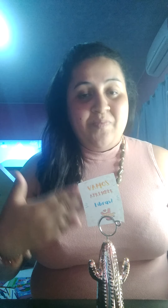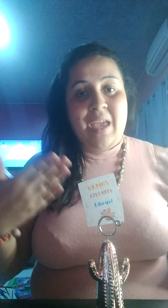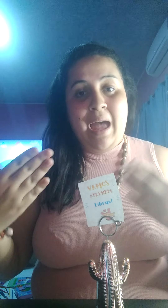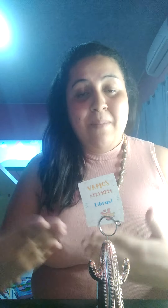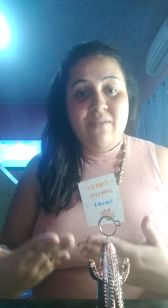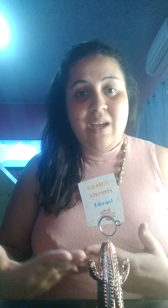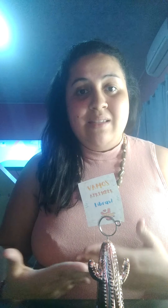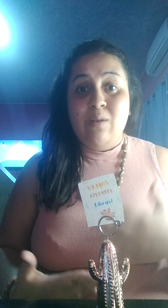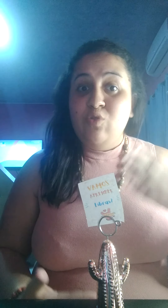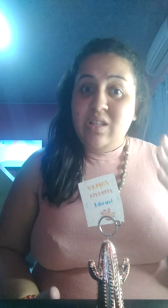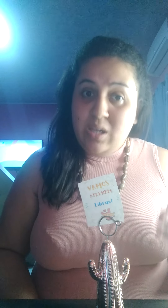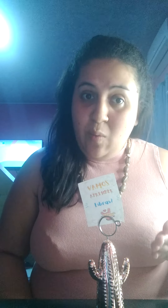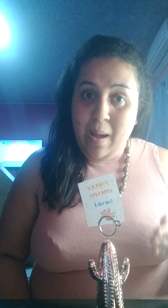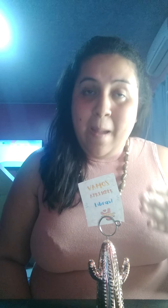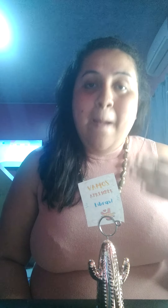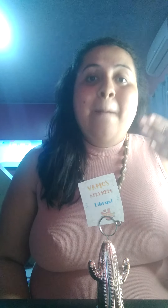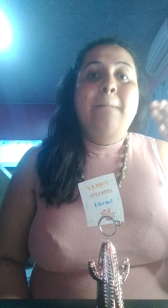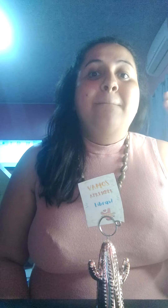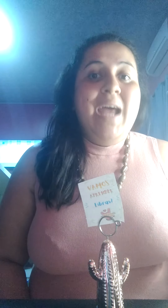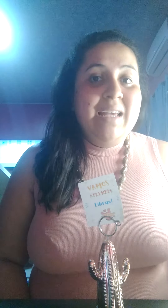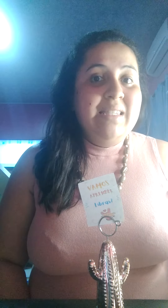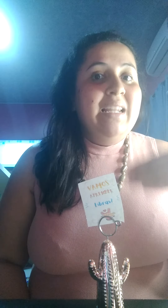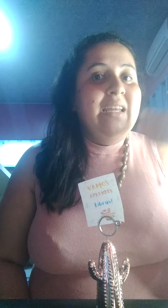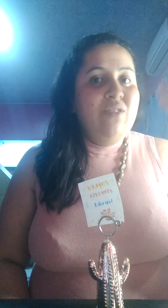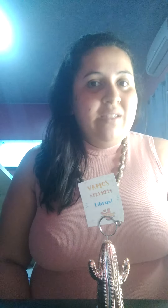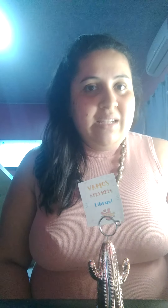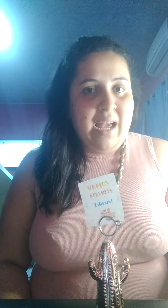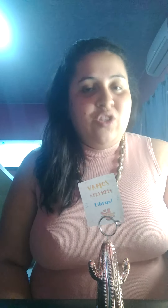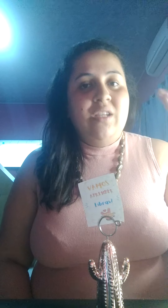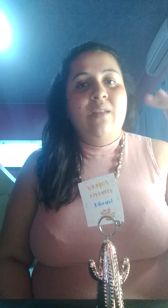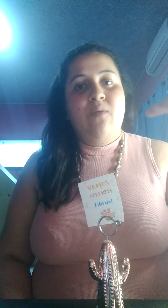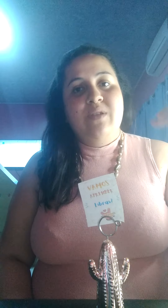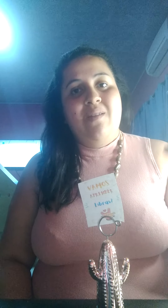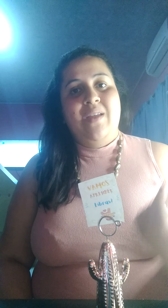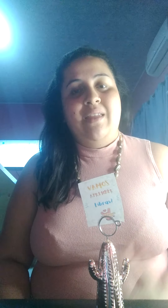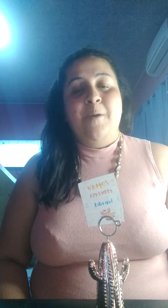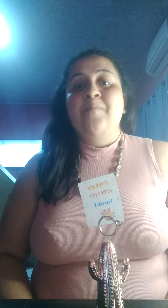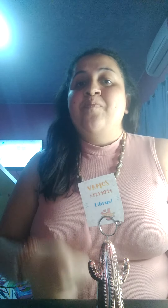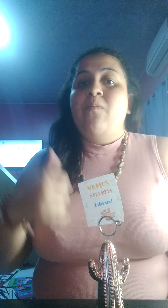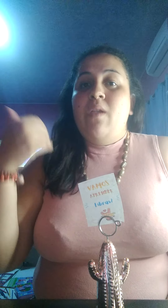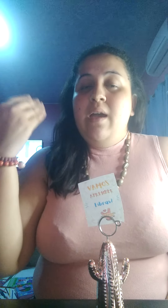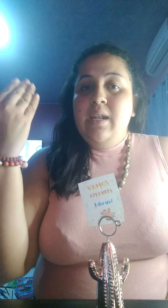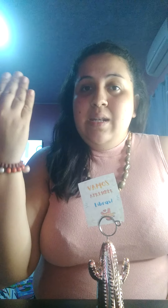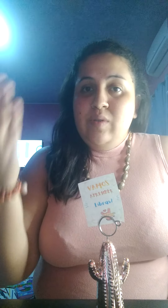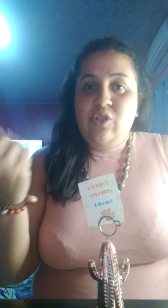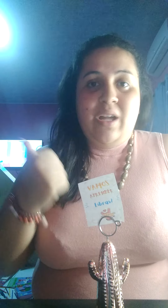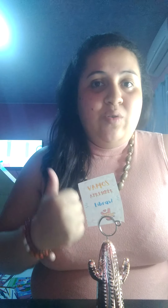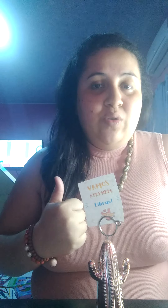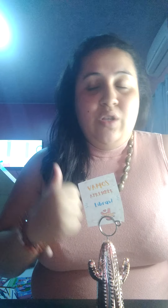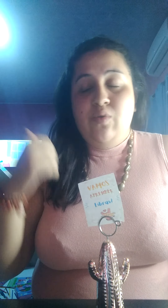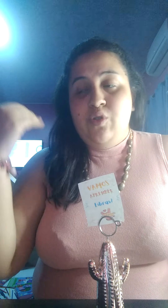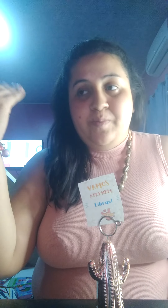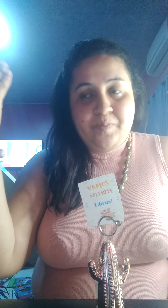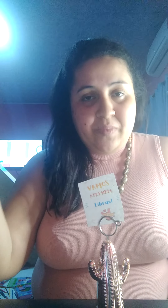é a abreviação de língua brasileira de sinais. Então, você vai ter, nos Estados Unidos, vai